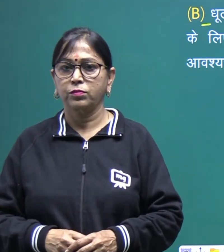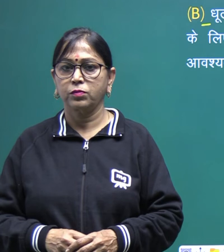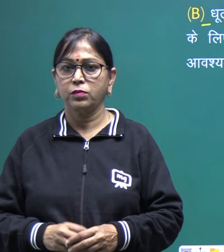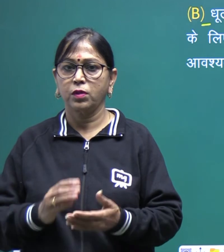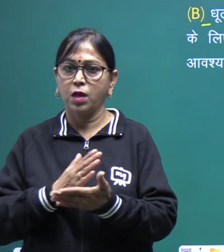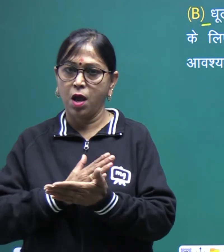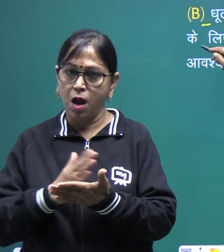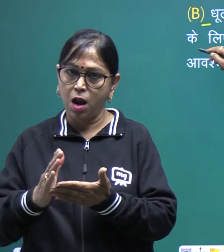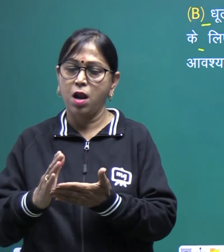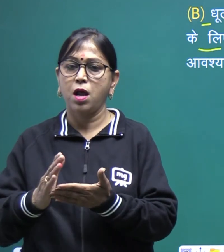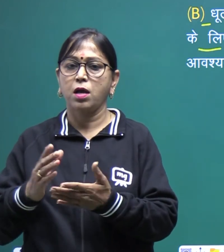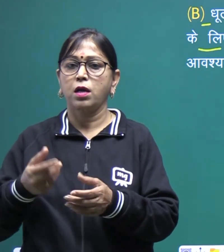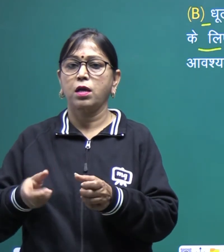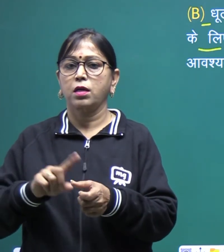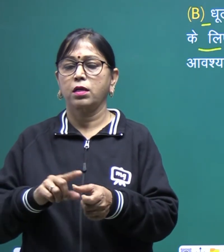पृथक करने के लिए